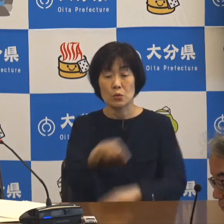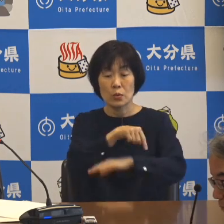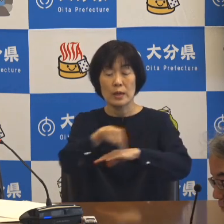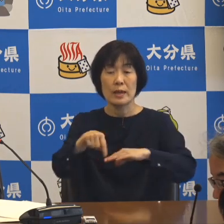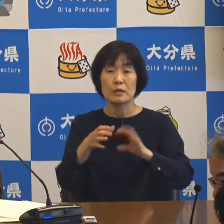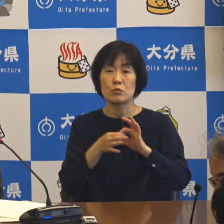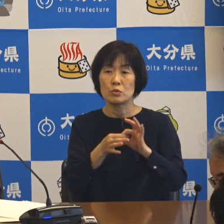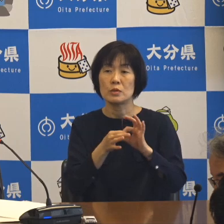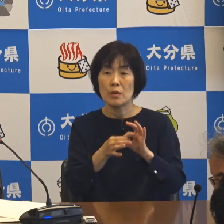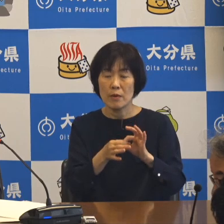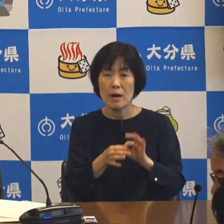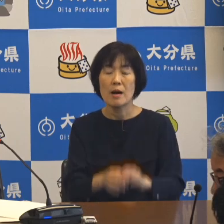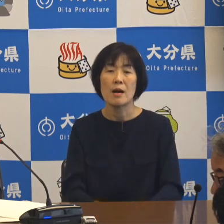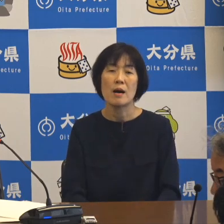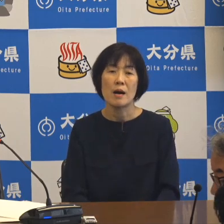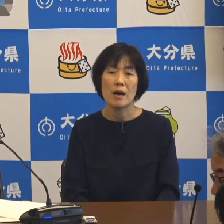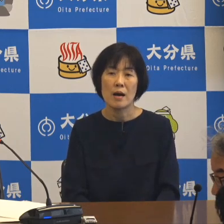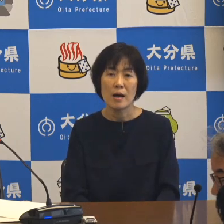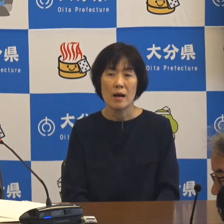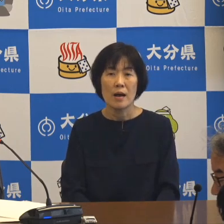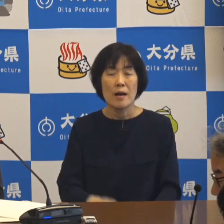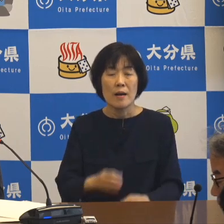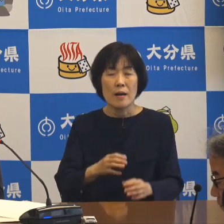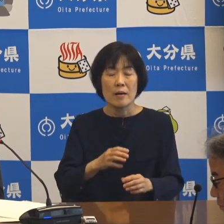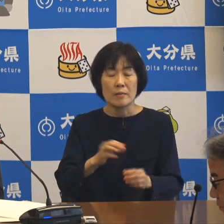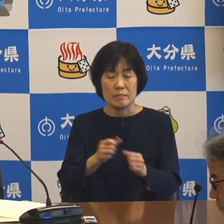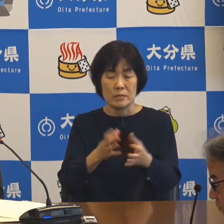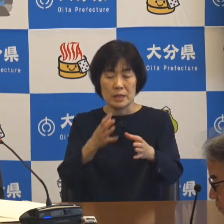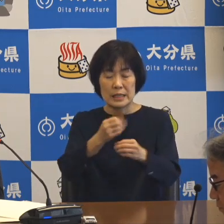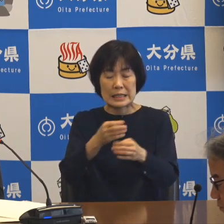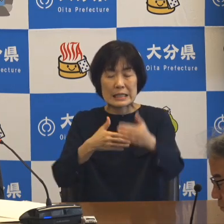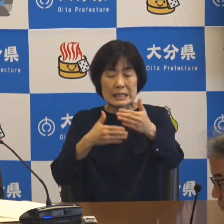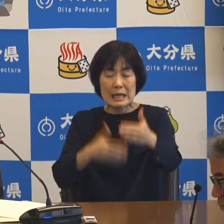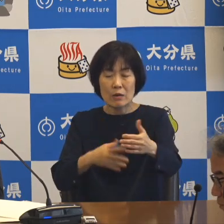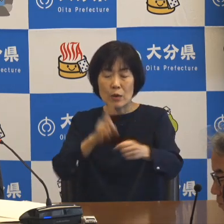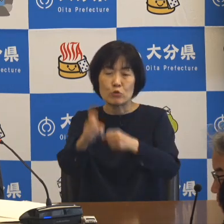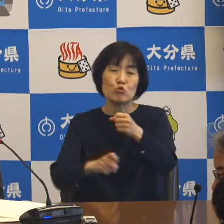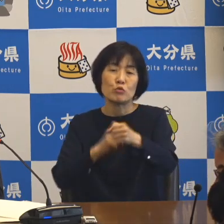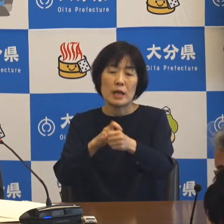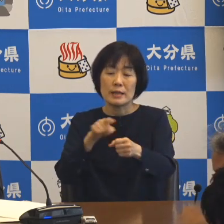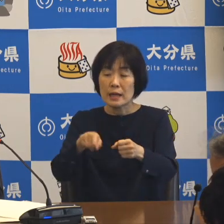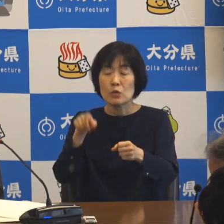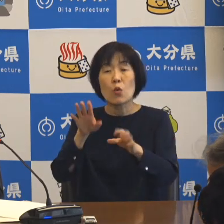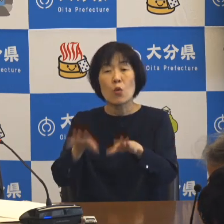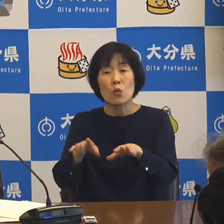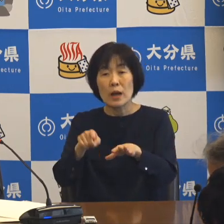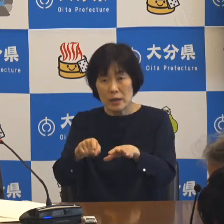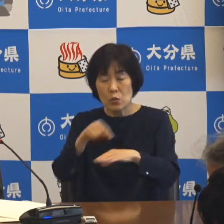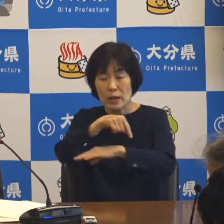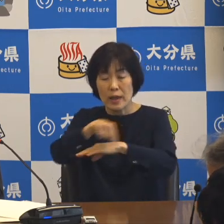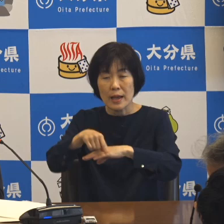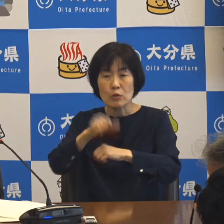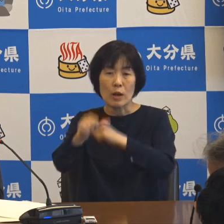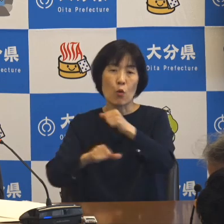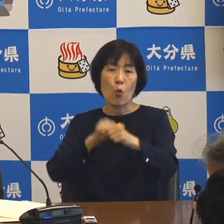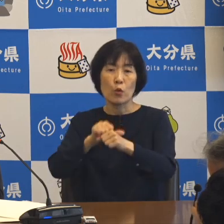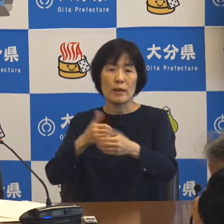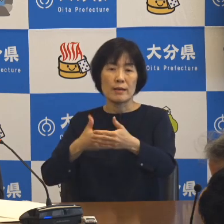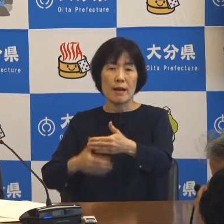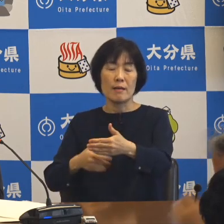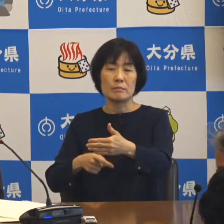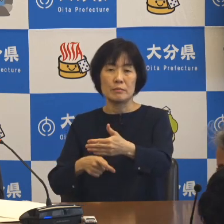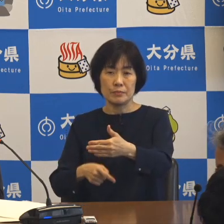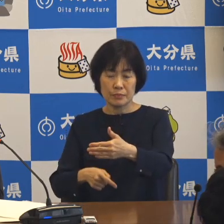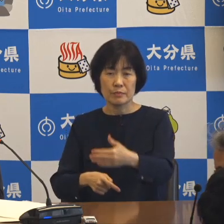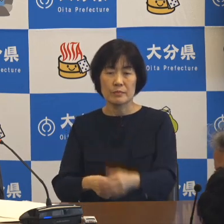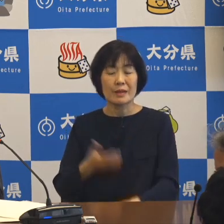ては、長期の方が10年なんですけど、この計画は5年間の計画ということになっておりまして、青の